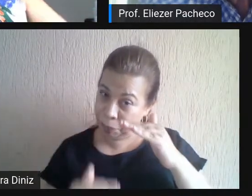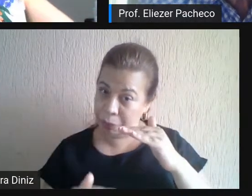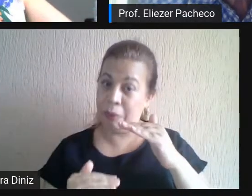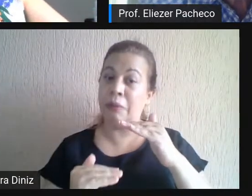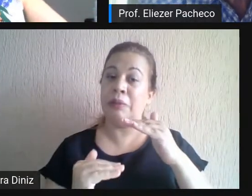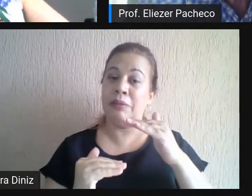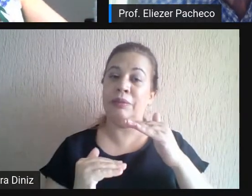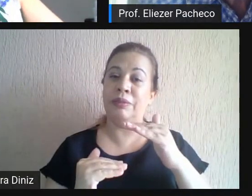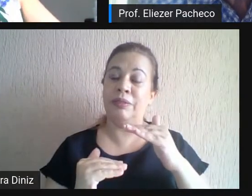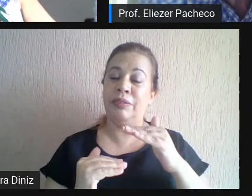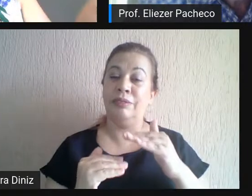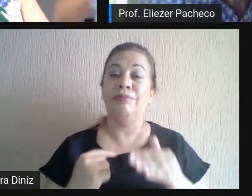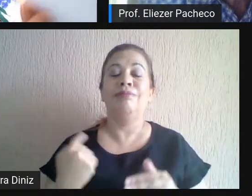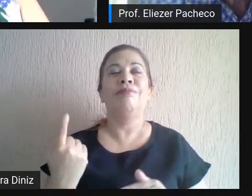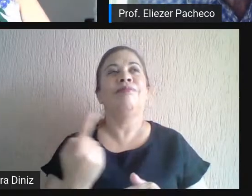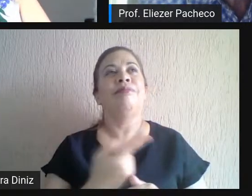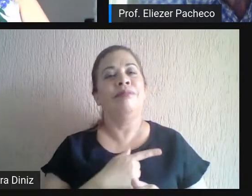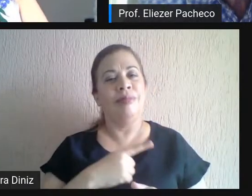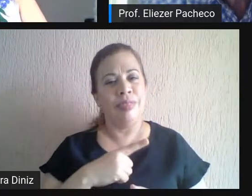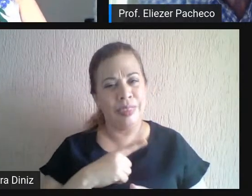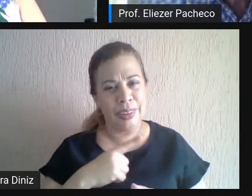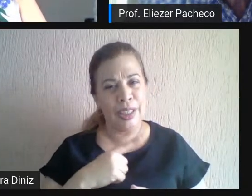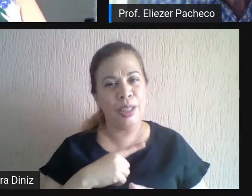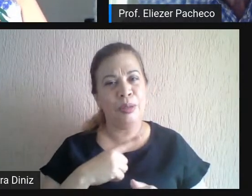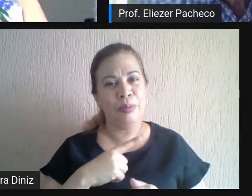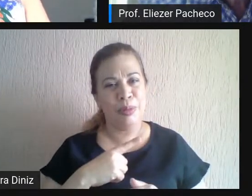Nós temos tudo a ver com isso.